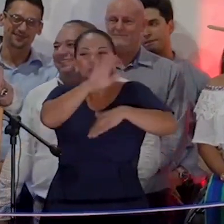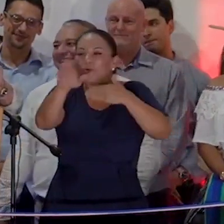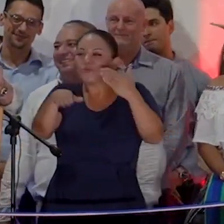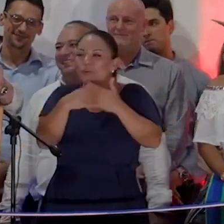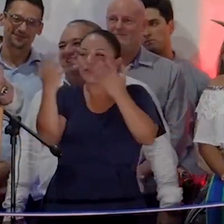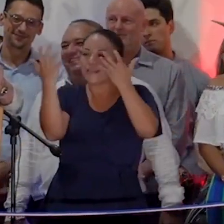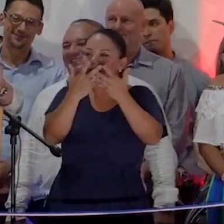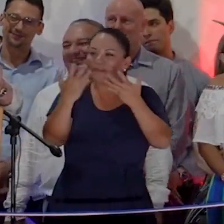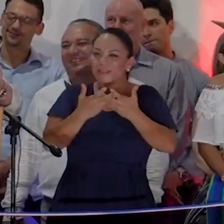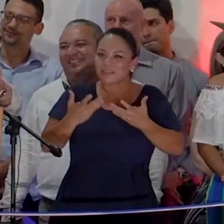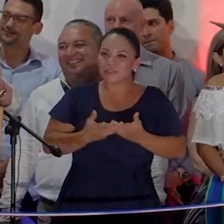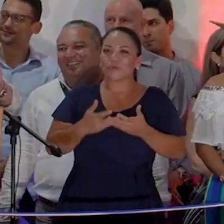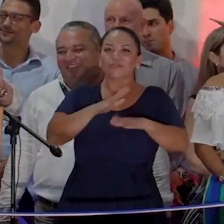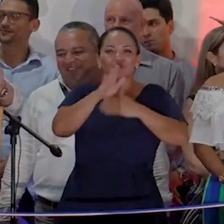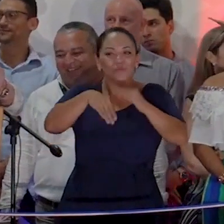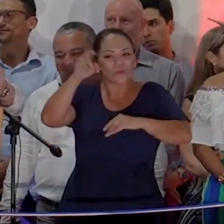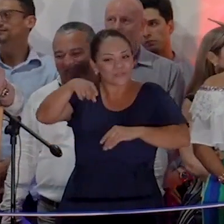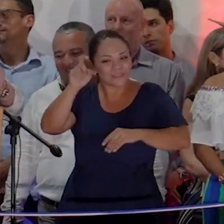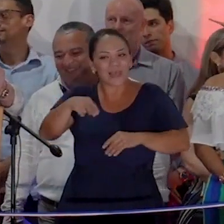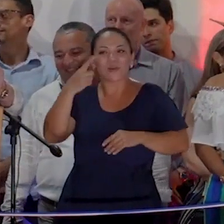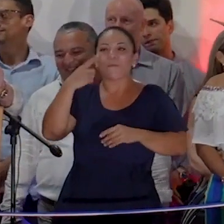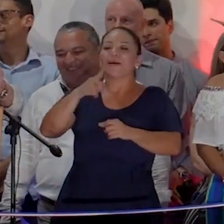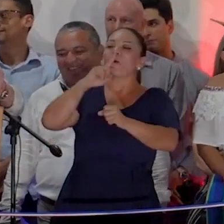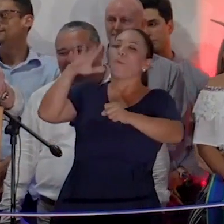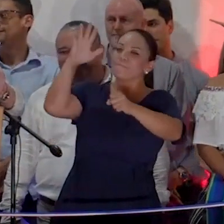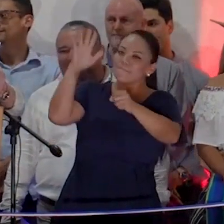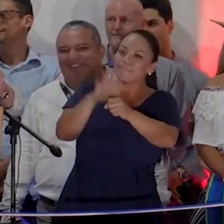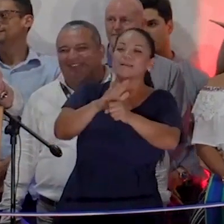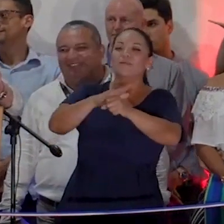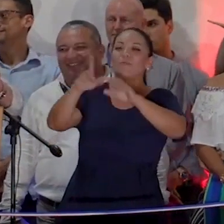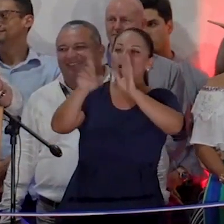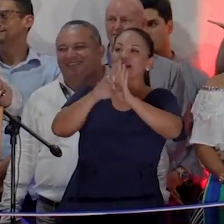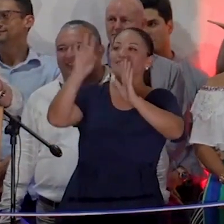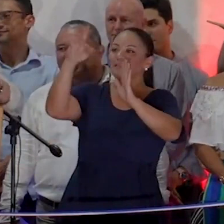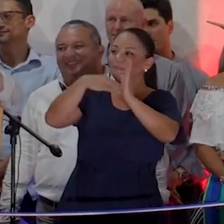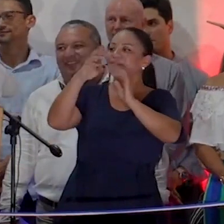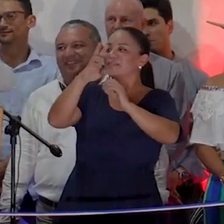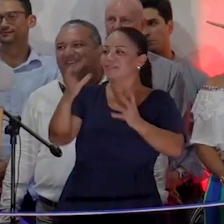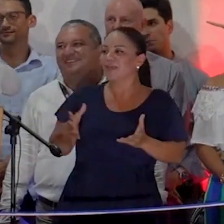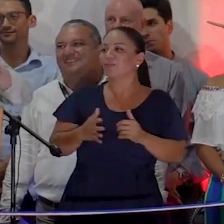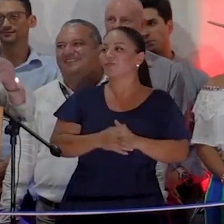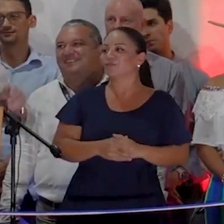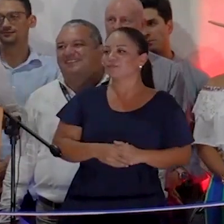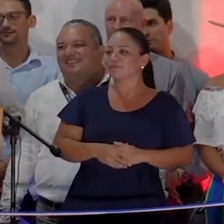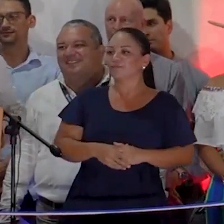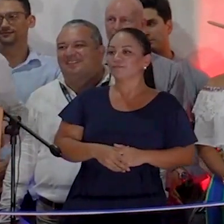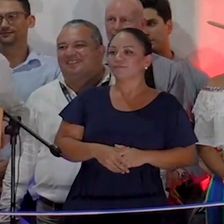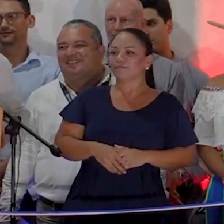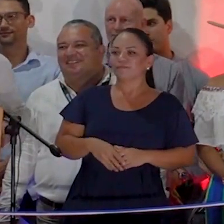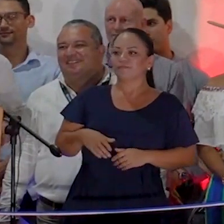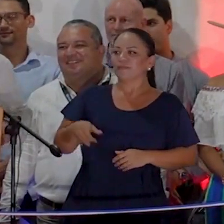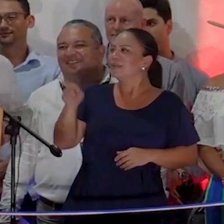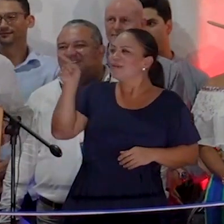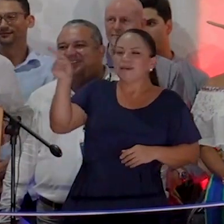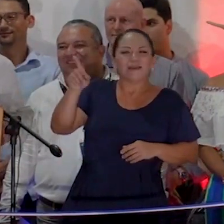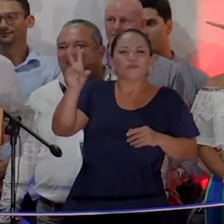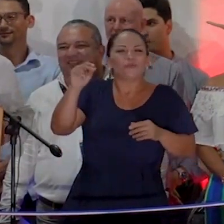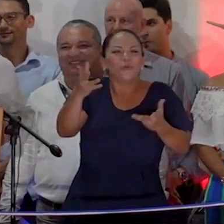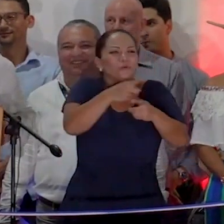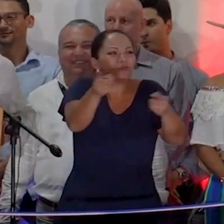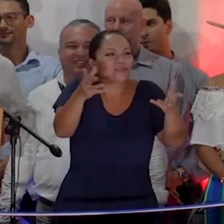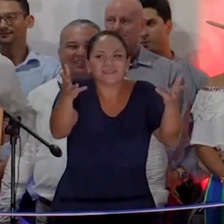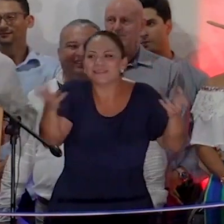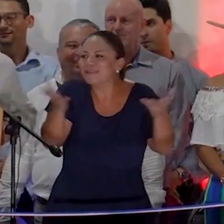las adaptaciones necesarias para cumplir con la ley 7600. Eso es no es lo que